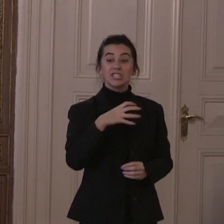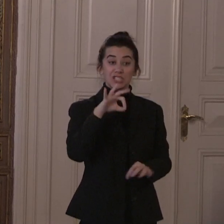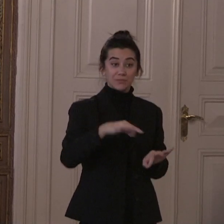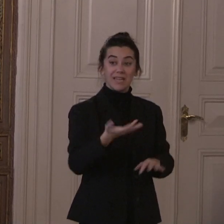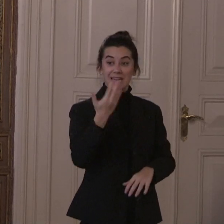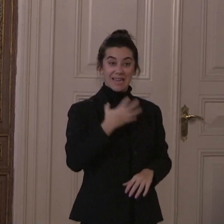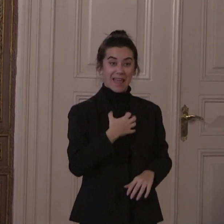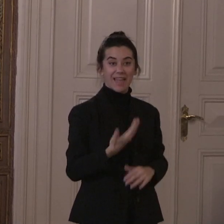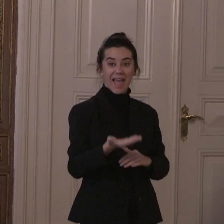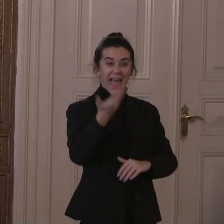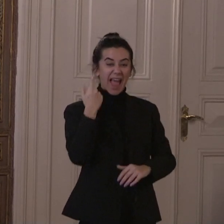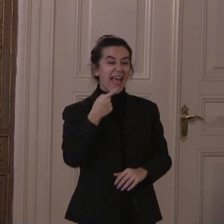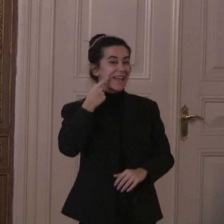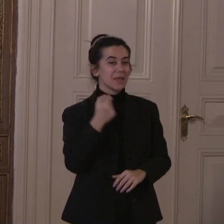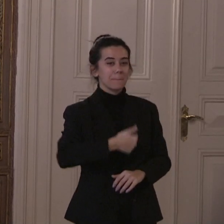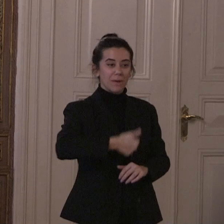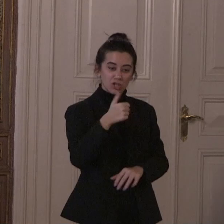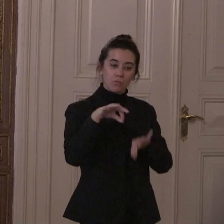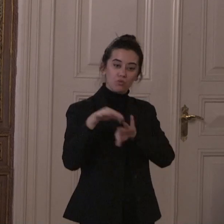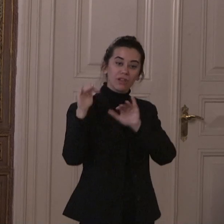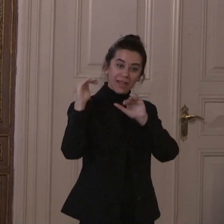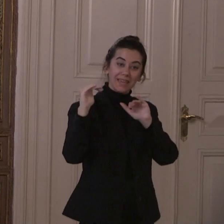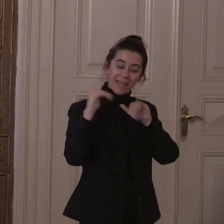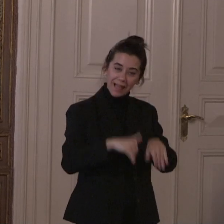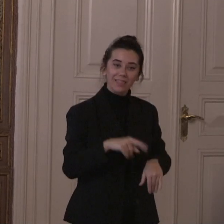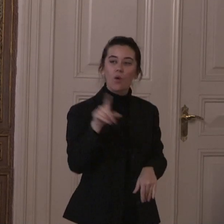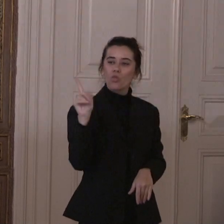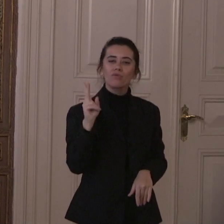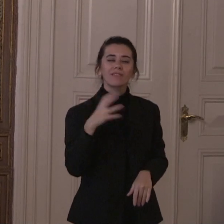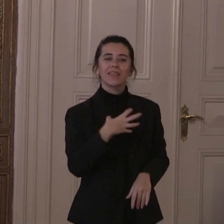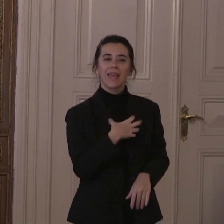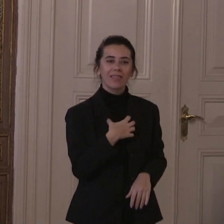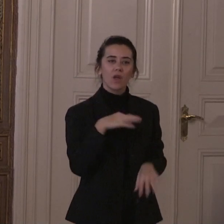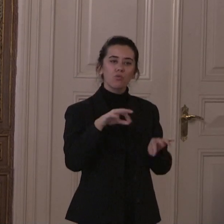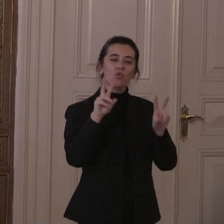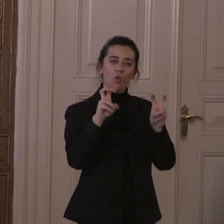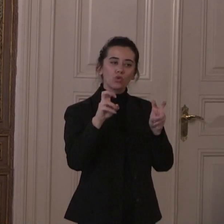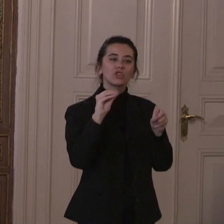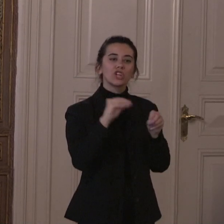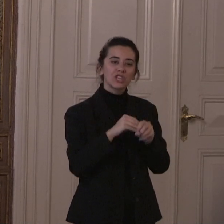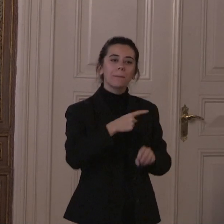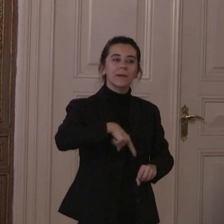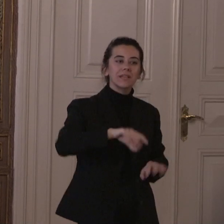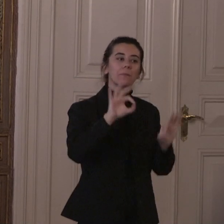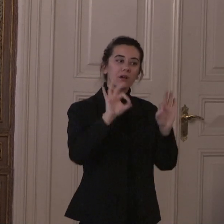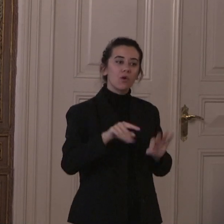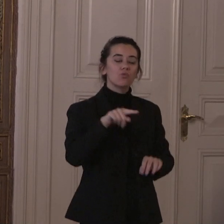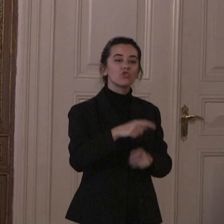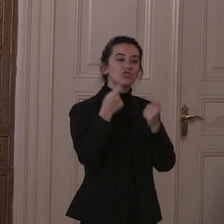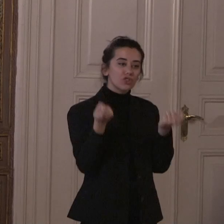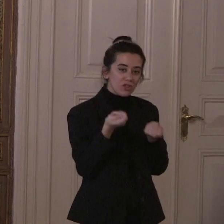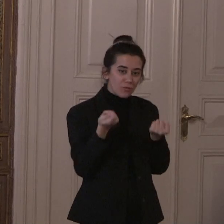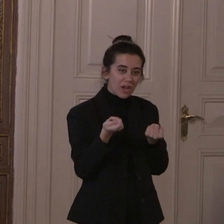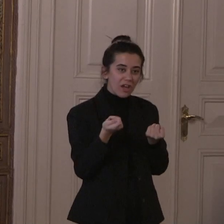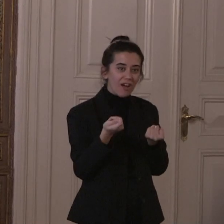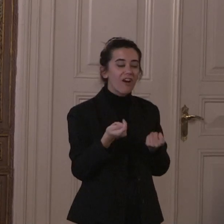yeni başkanlarımız burada. Kendileri bu konuda bizim başlattığımız bu çalışmayı